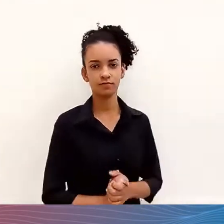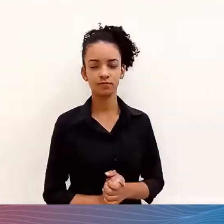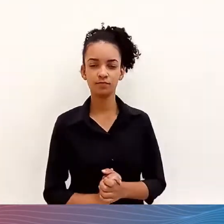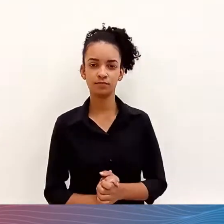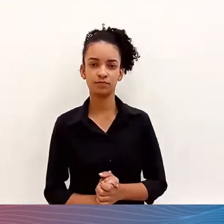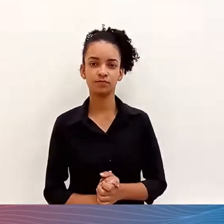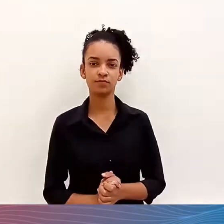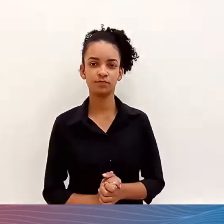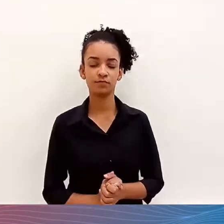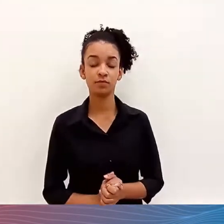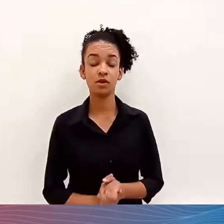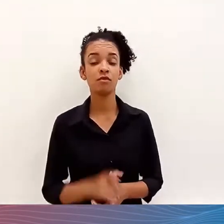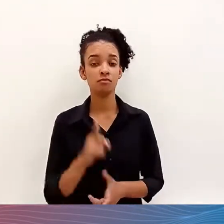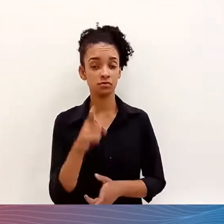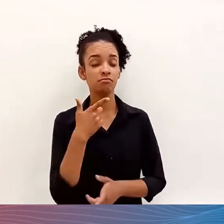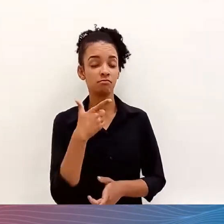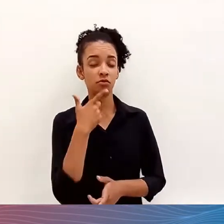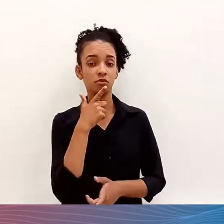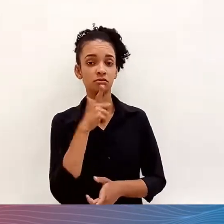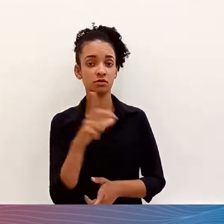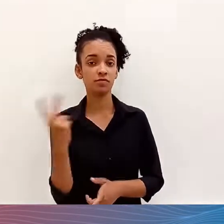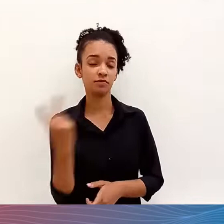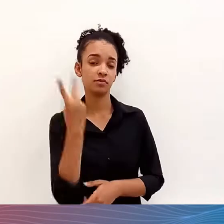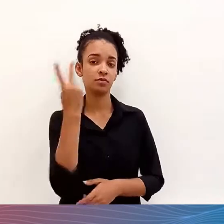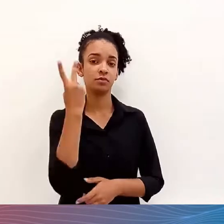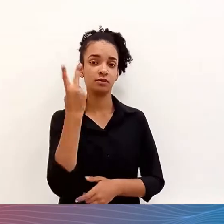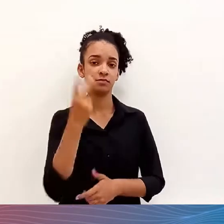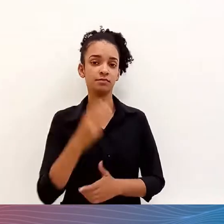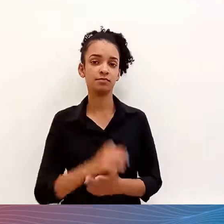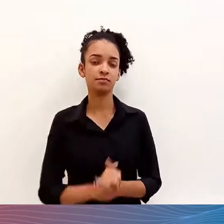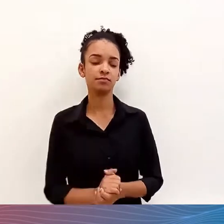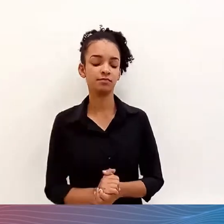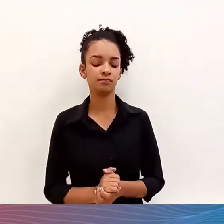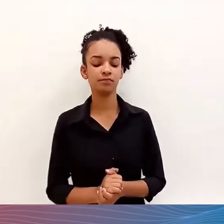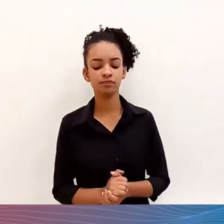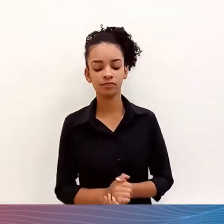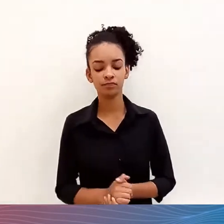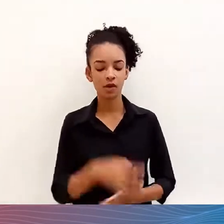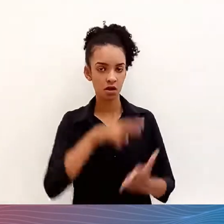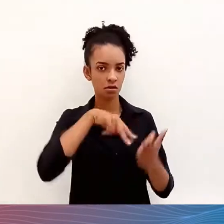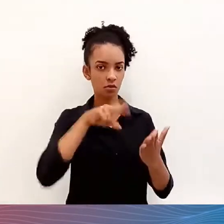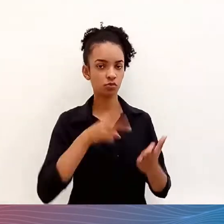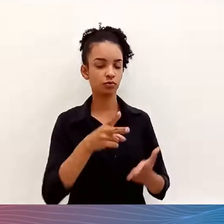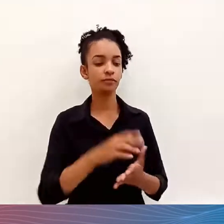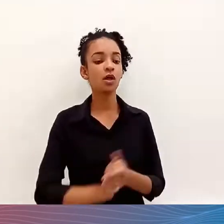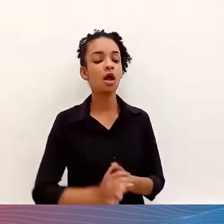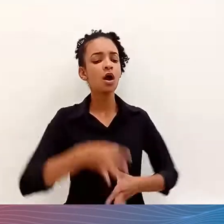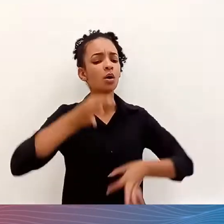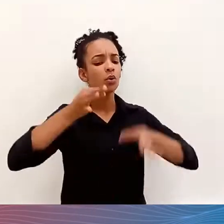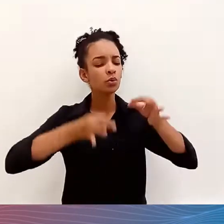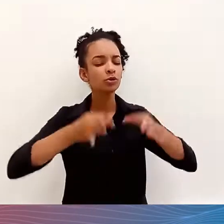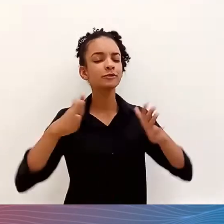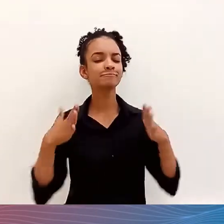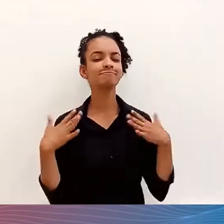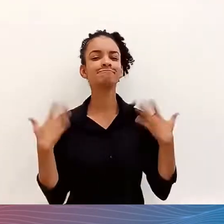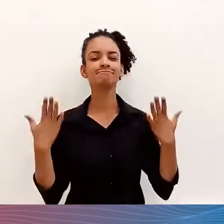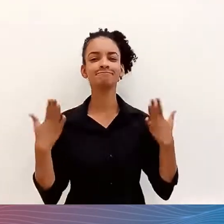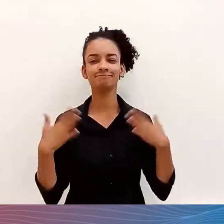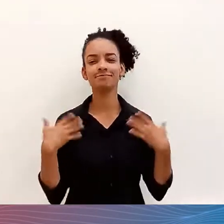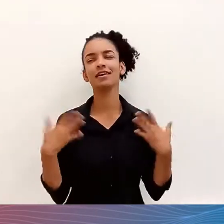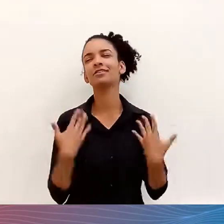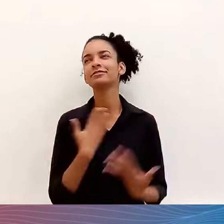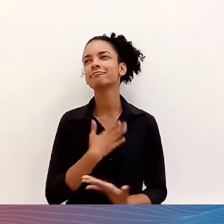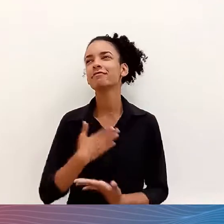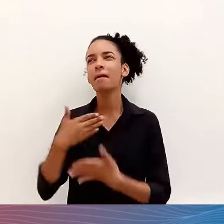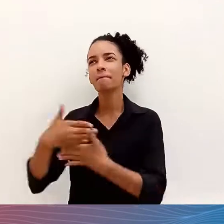Os justos, porém, se regozijam, exultam na presença de Deus e folgam de alegria.